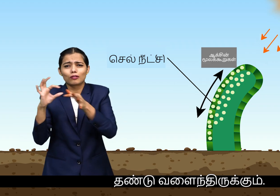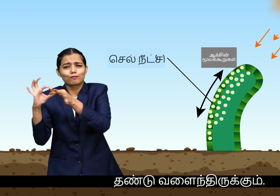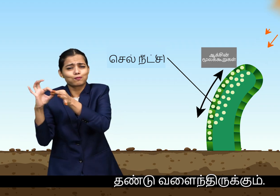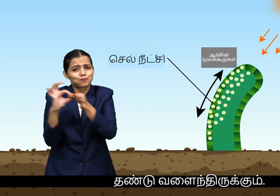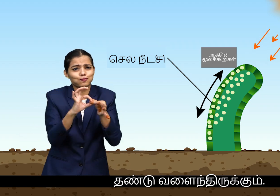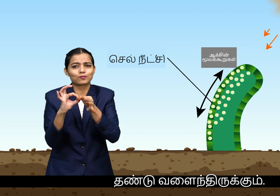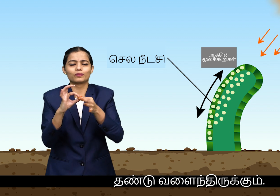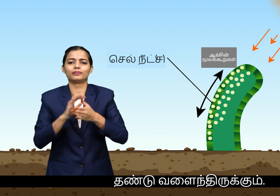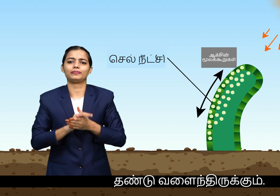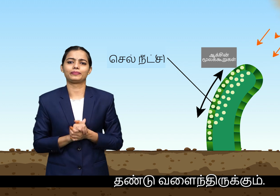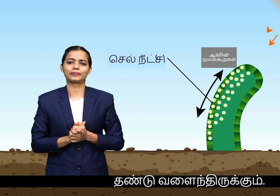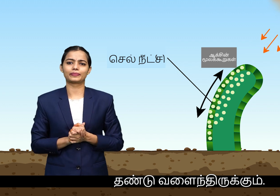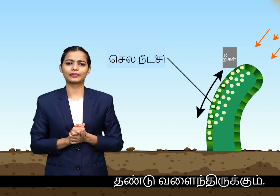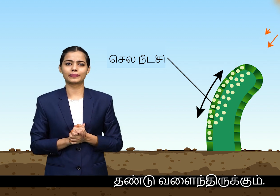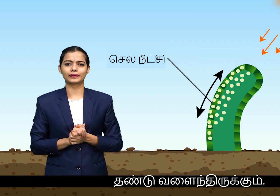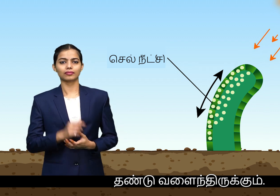தண்டு வளைந்திருக்கும்.